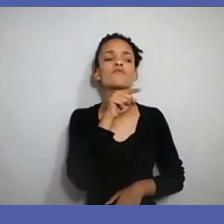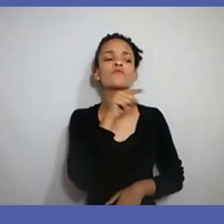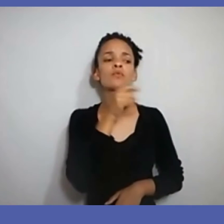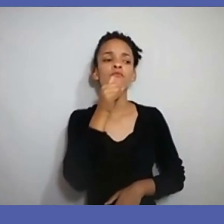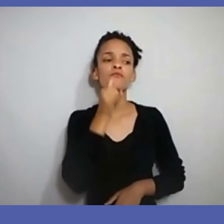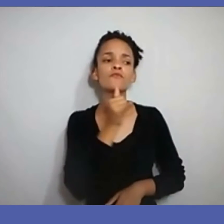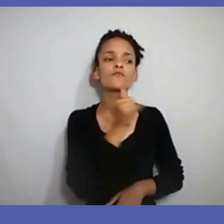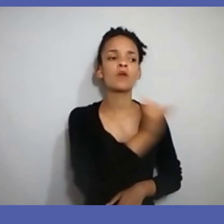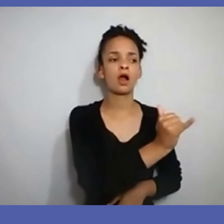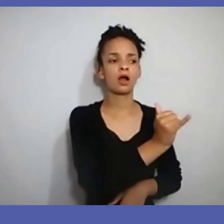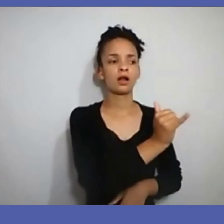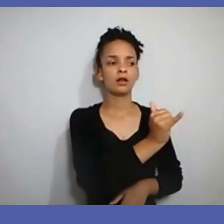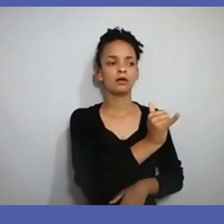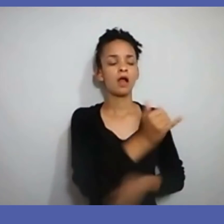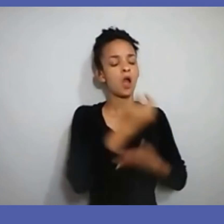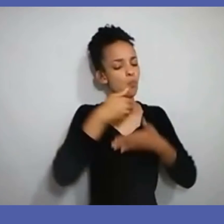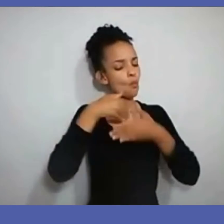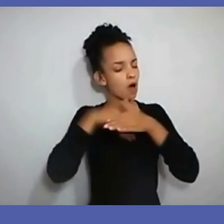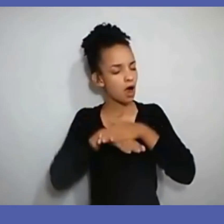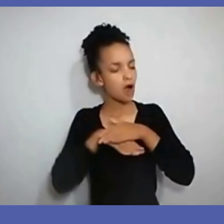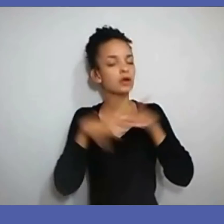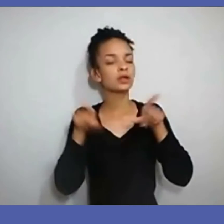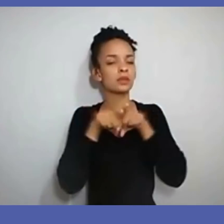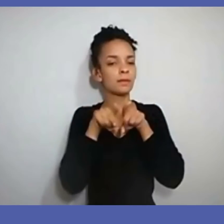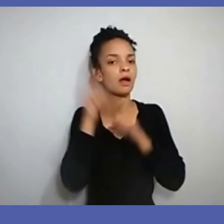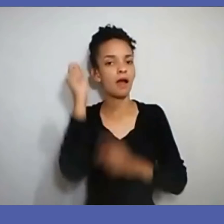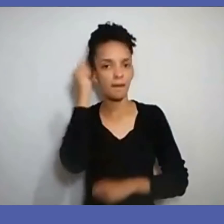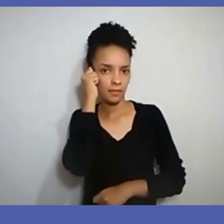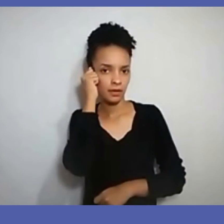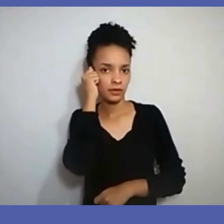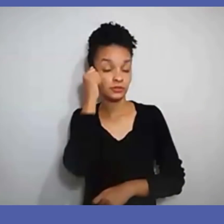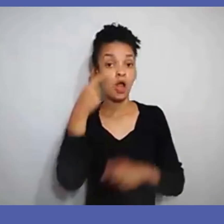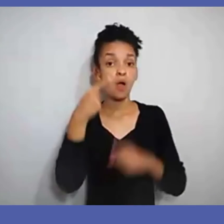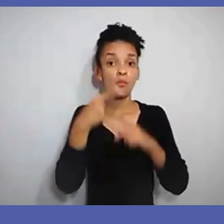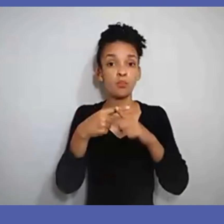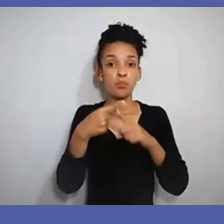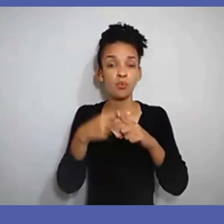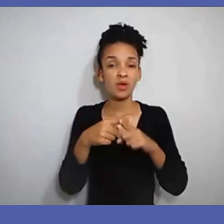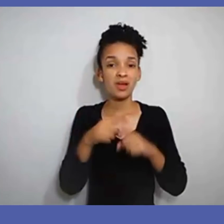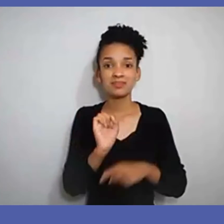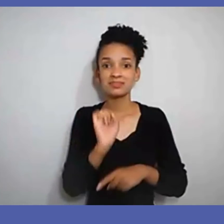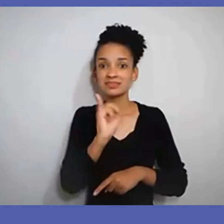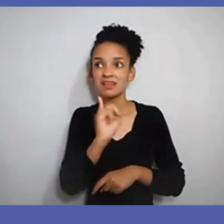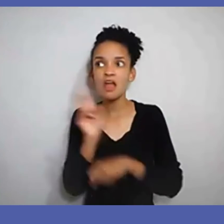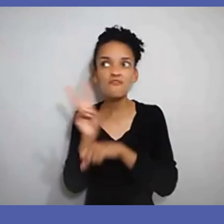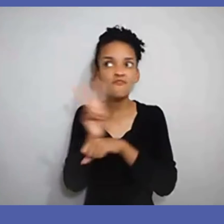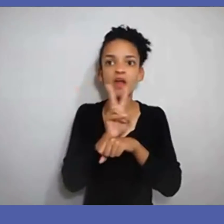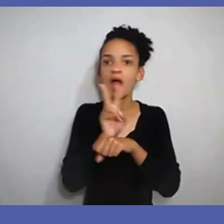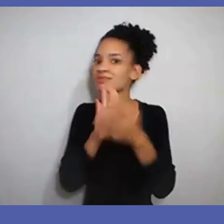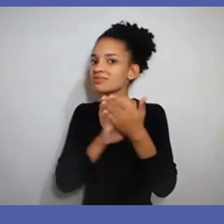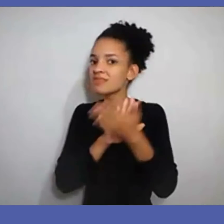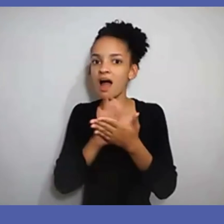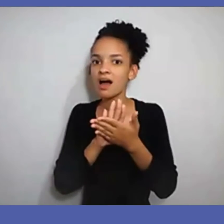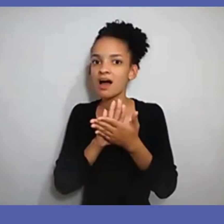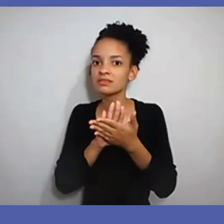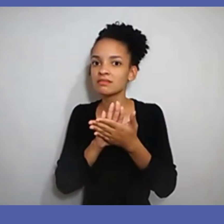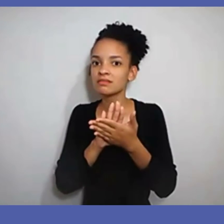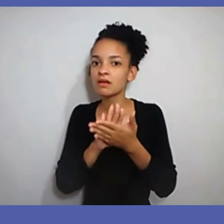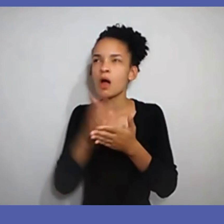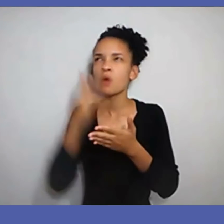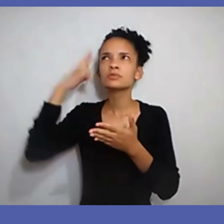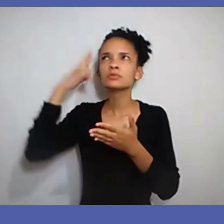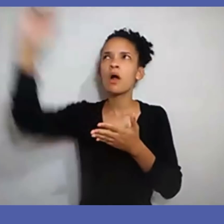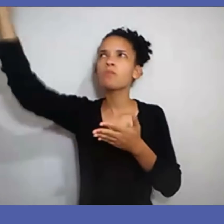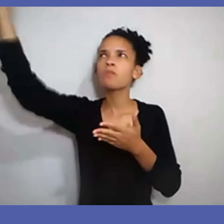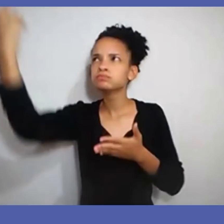e arrepende-te. Porquanto se não vigiares, virei como ladrão e não